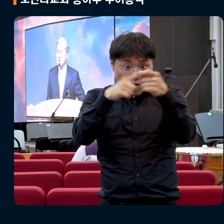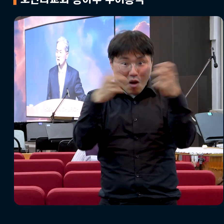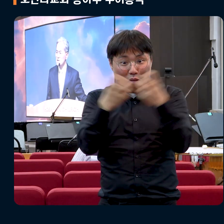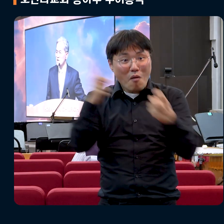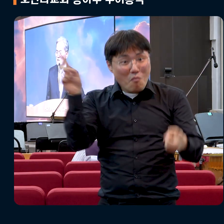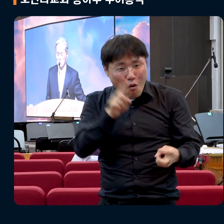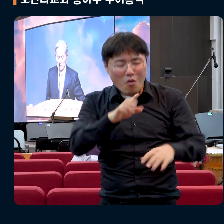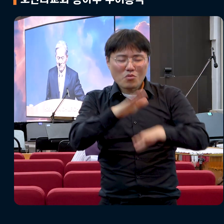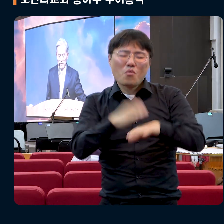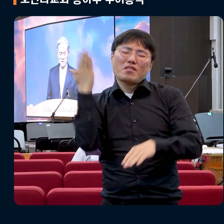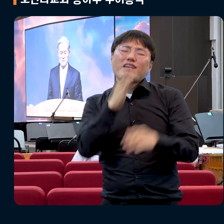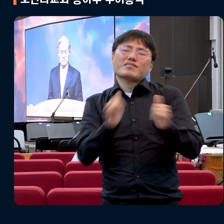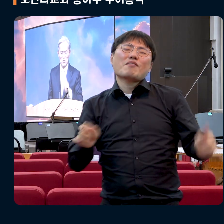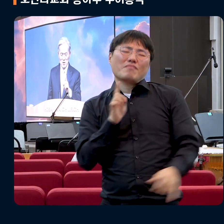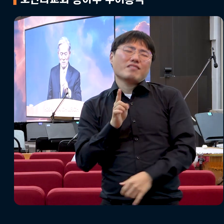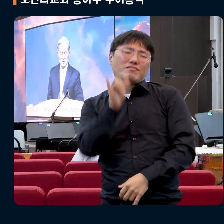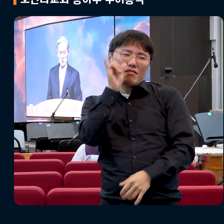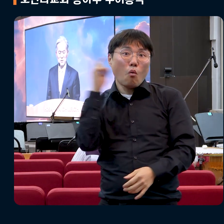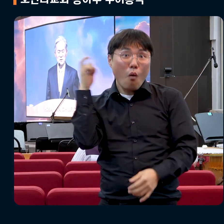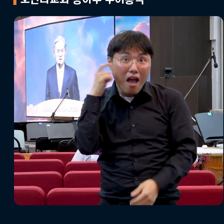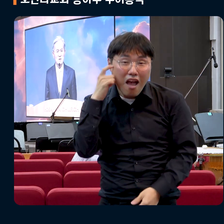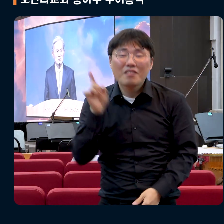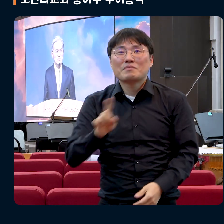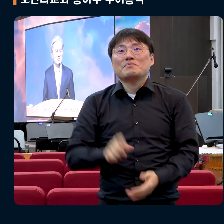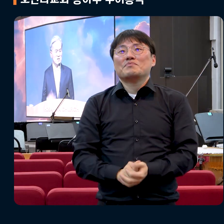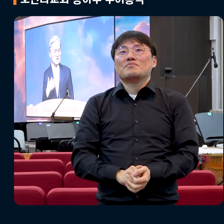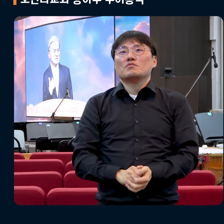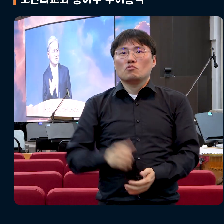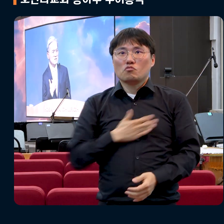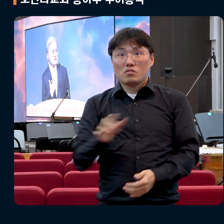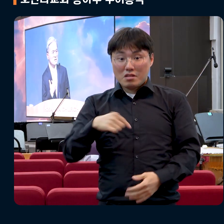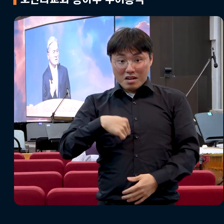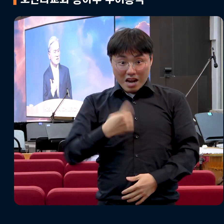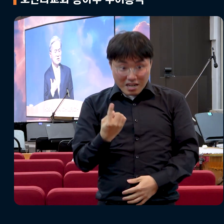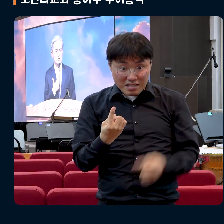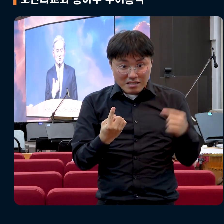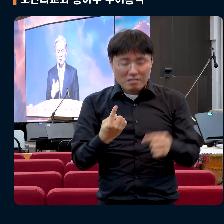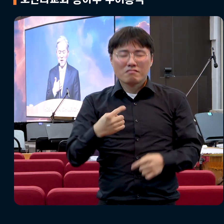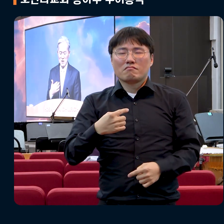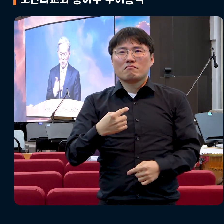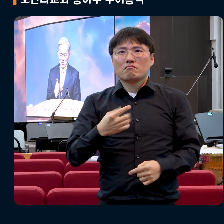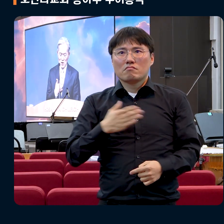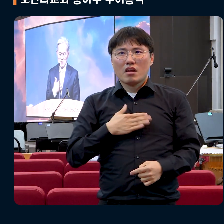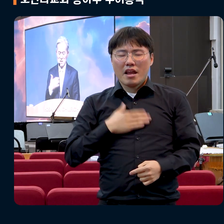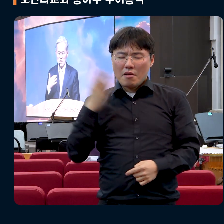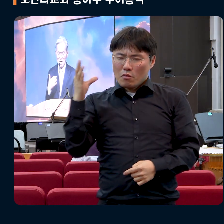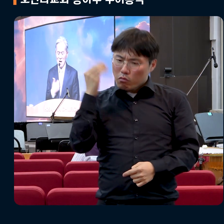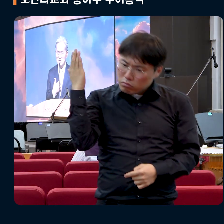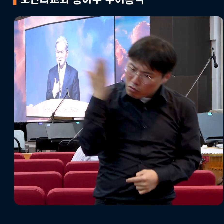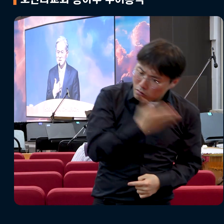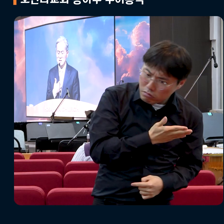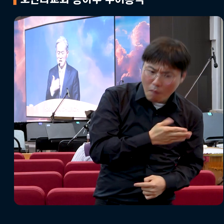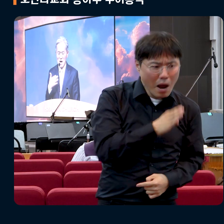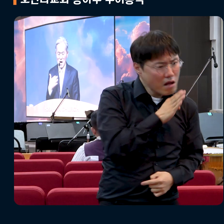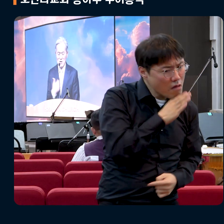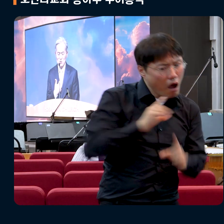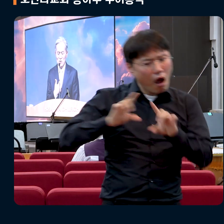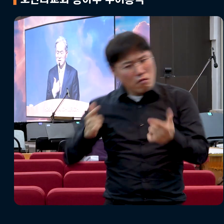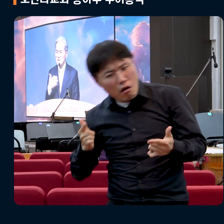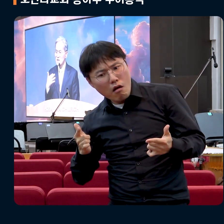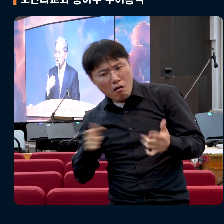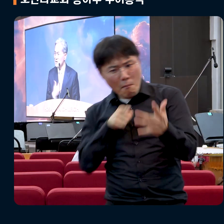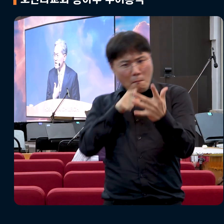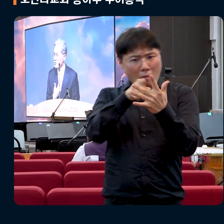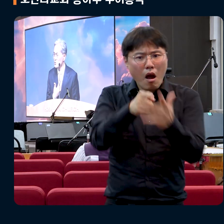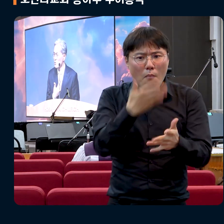깨끗한 사람을 이야기하고 있는 거예요. 왜냐하면요, 우리 자신이 스스로 내가 성결한지 아닌지를 알